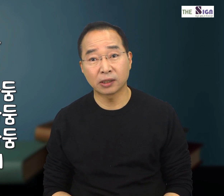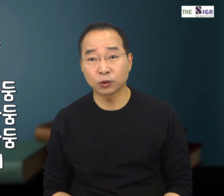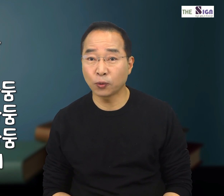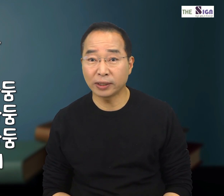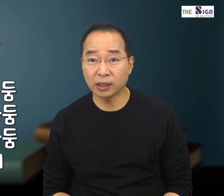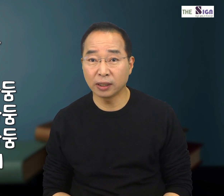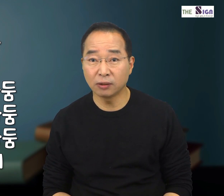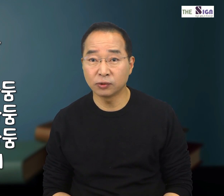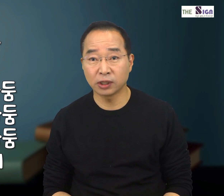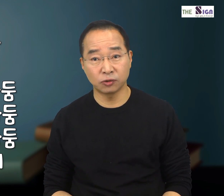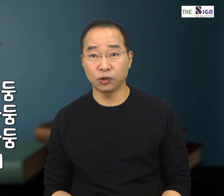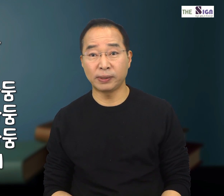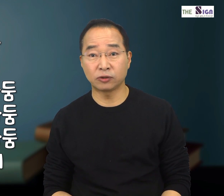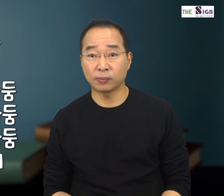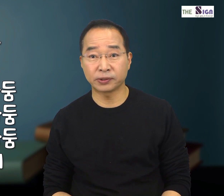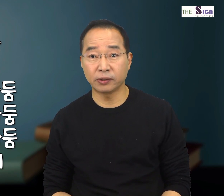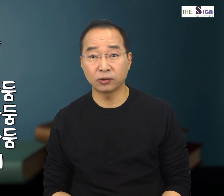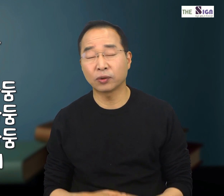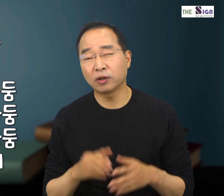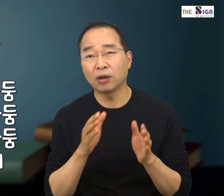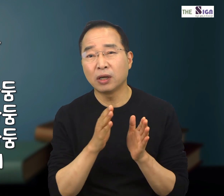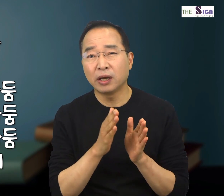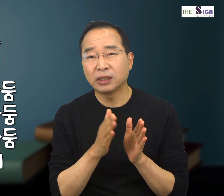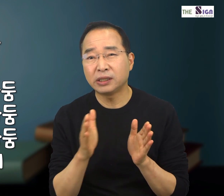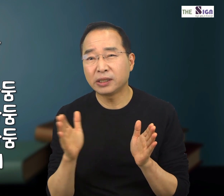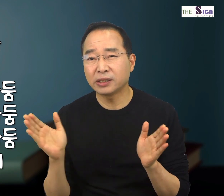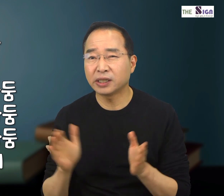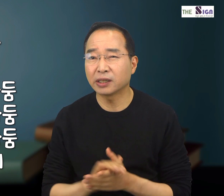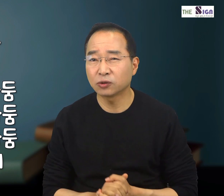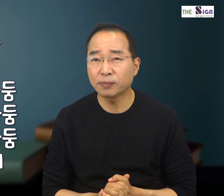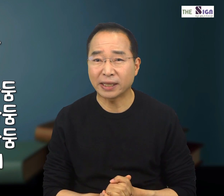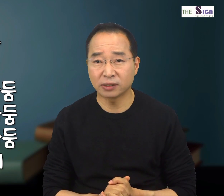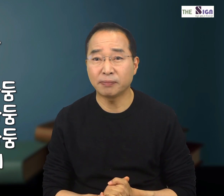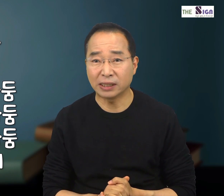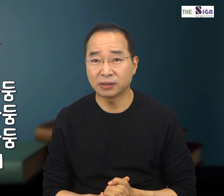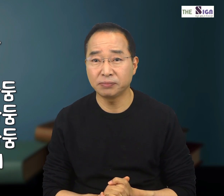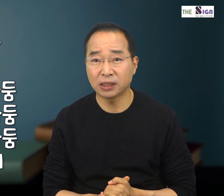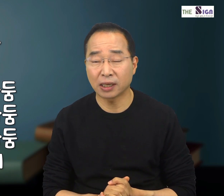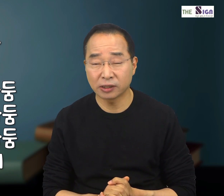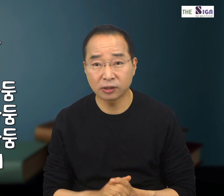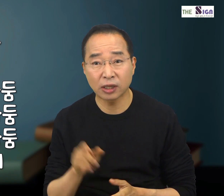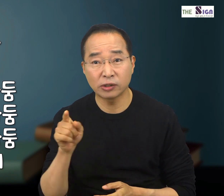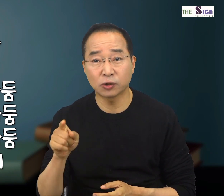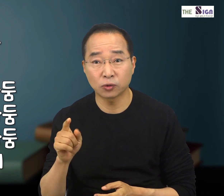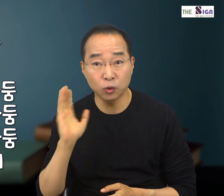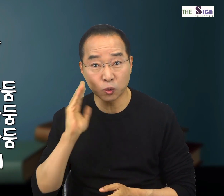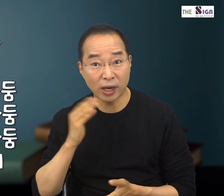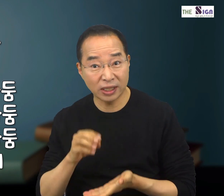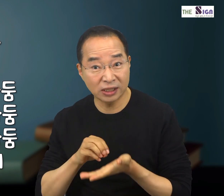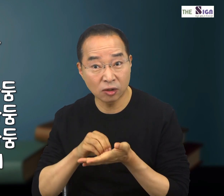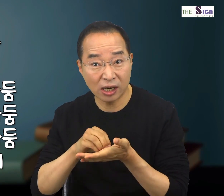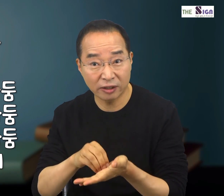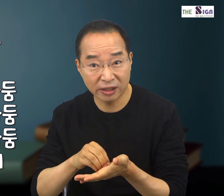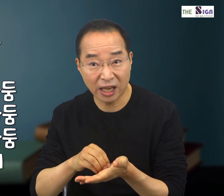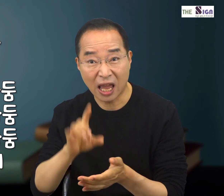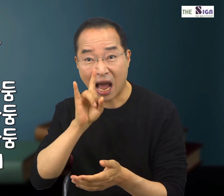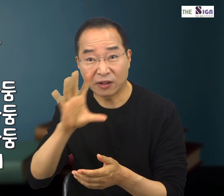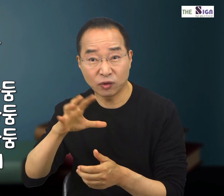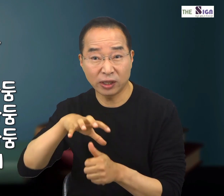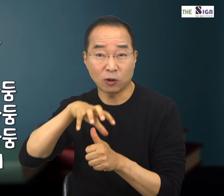소통 안 되네? 우리가 취업할 수 없어요? 또는 일에 대한 제약이 좀 아직은 많습니다. 그래서 사회적으로 농아인이 들어가려는데 안 된다고